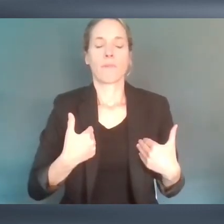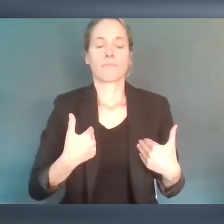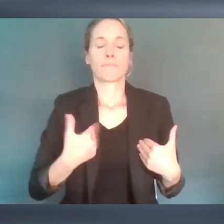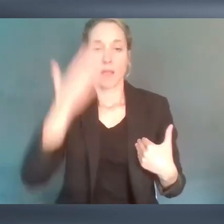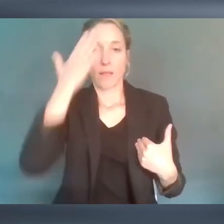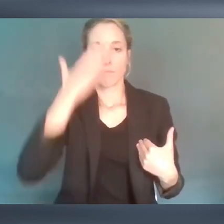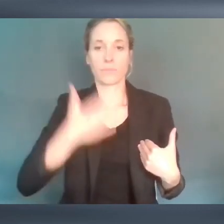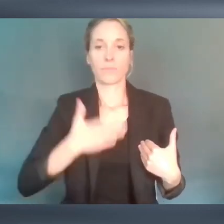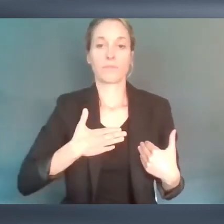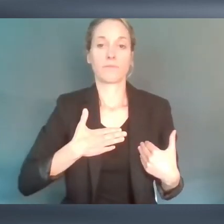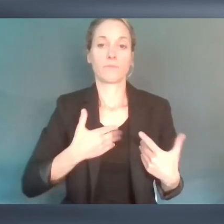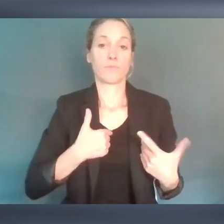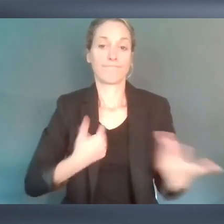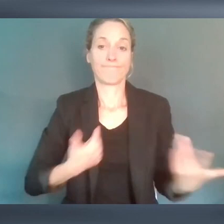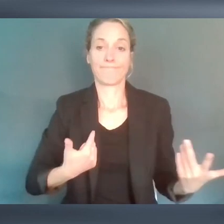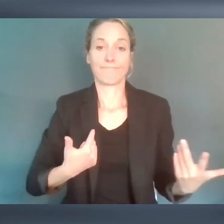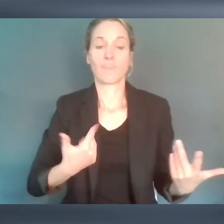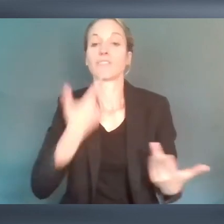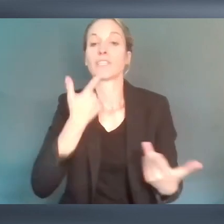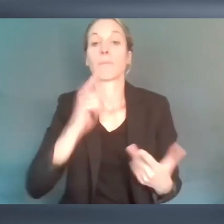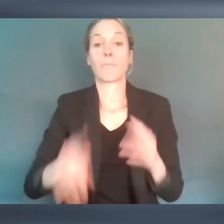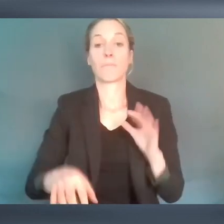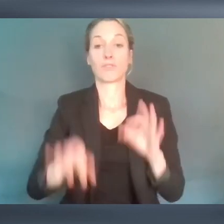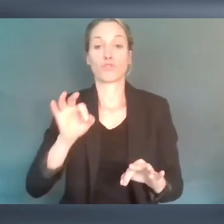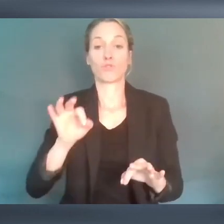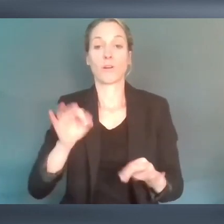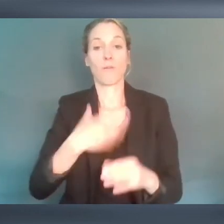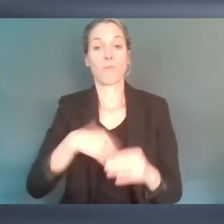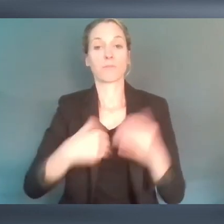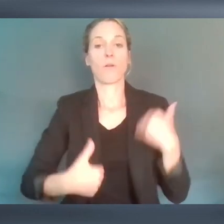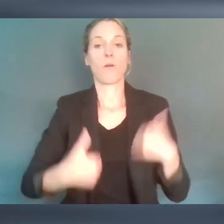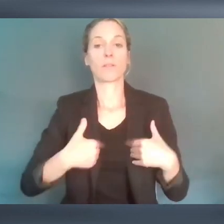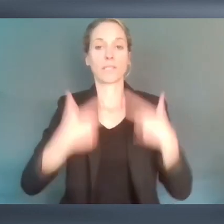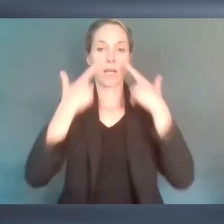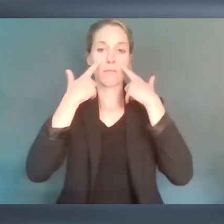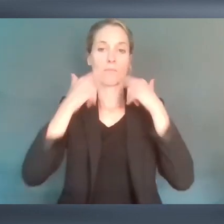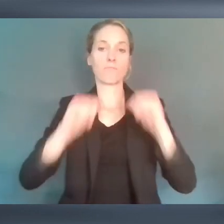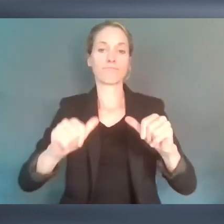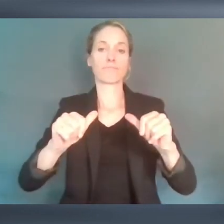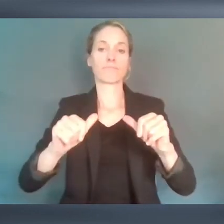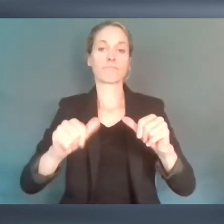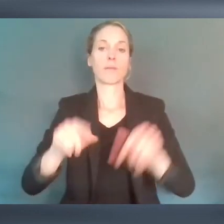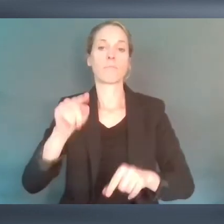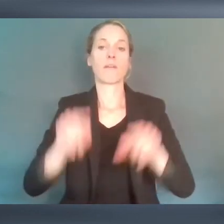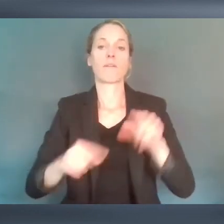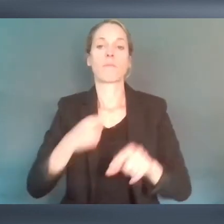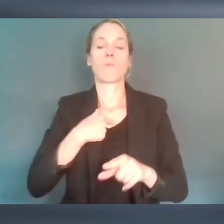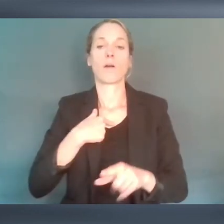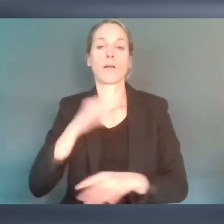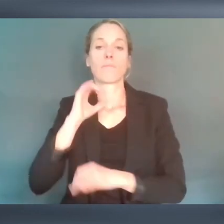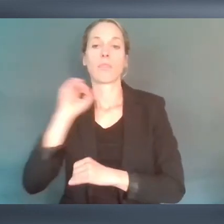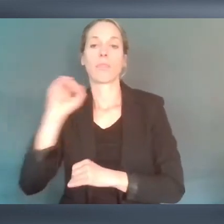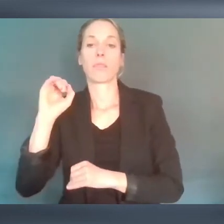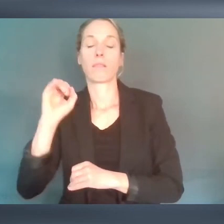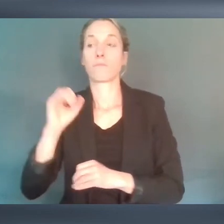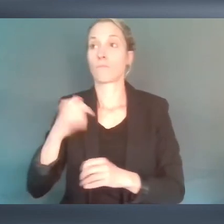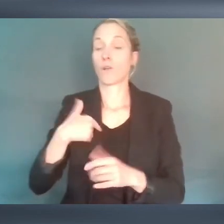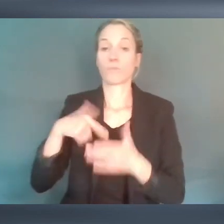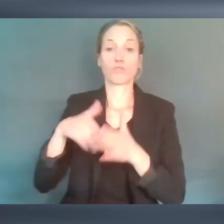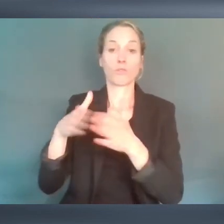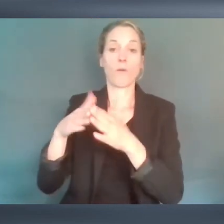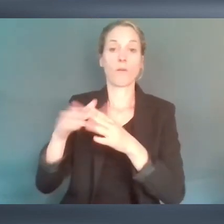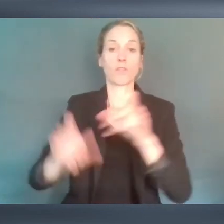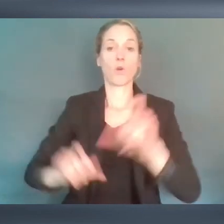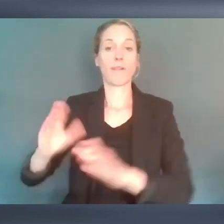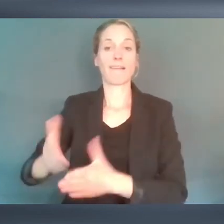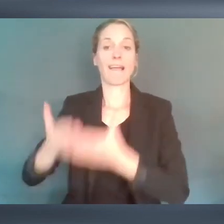pas le choix et en plus cela se voit. Je suis dépendant, peut-être je dois demander de l'aide à mes collègues, je ne peux pas tricher. Et donc, ce